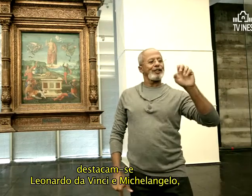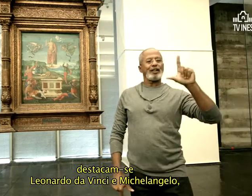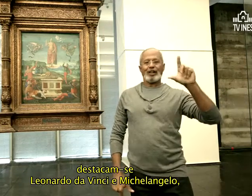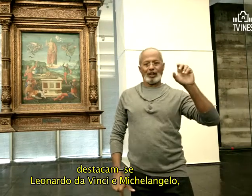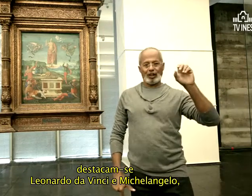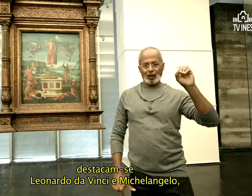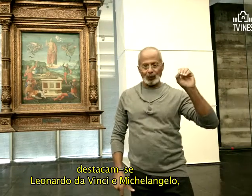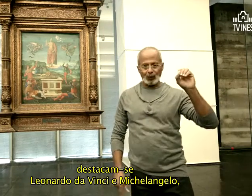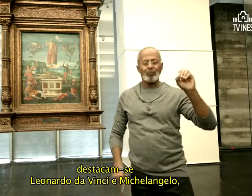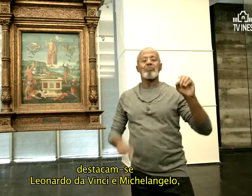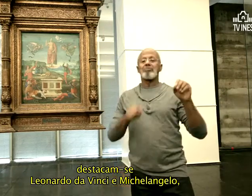e Michelangelo,